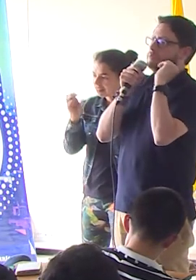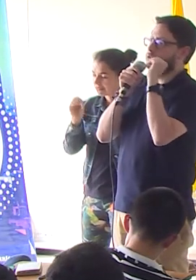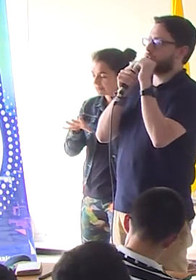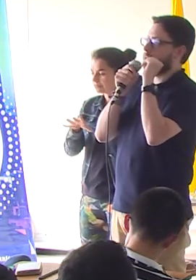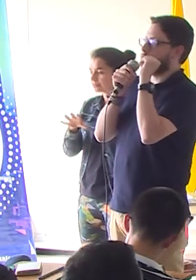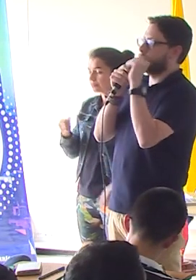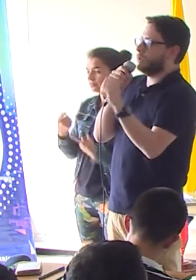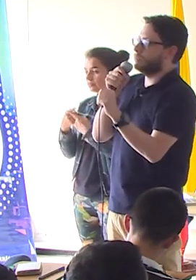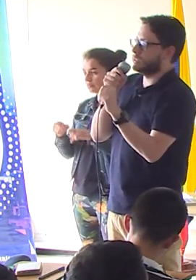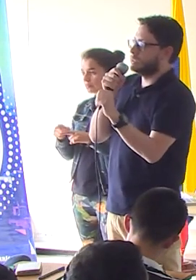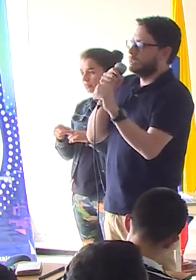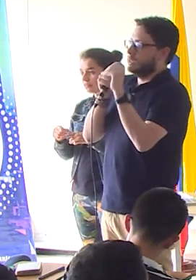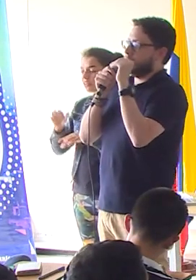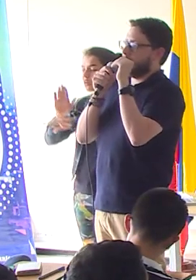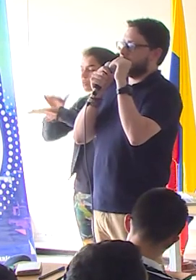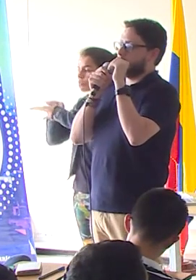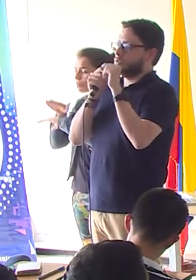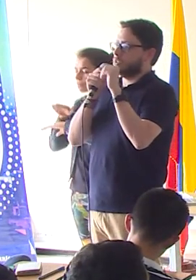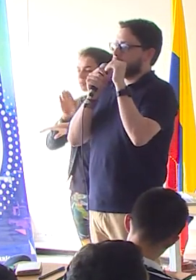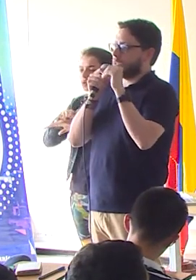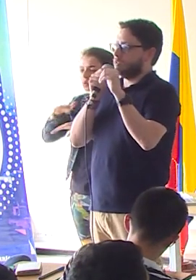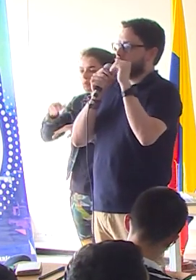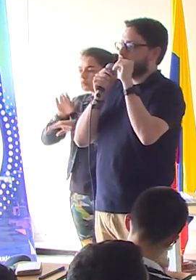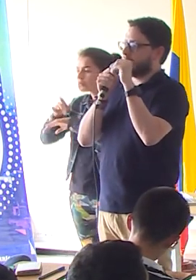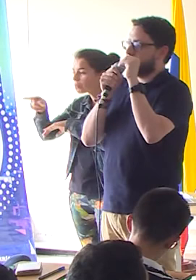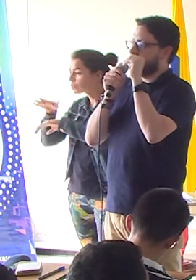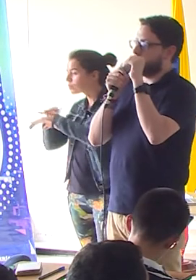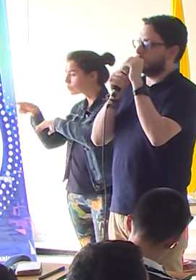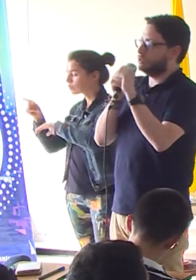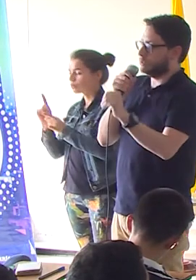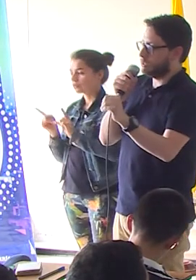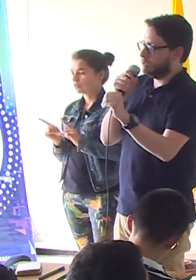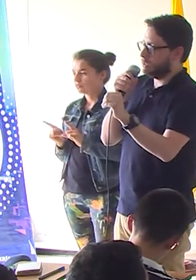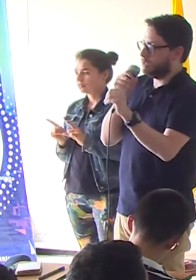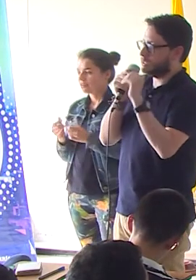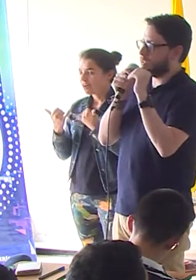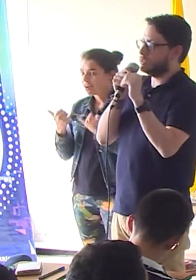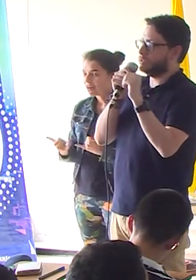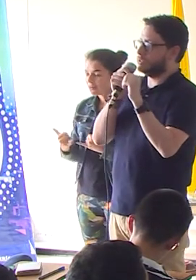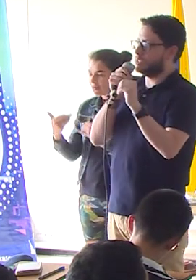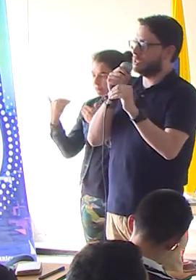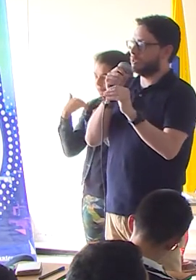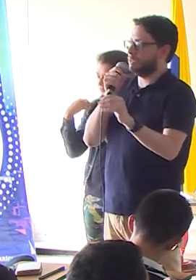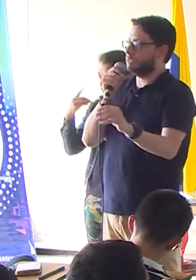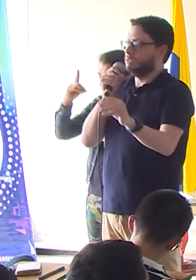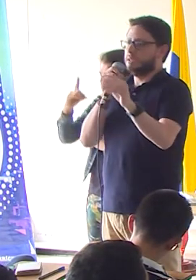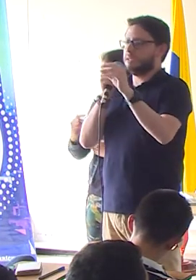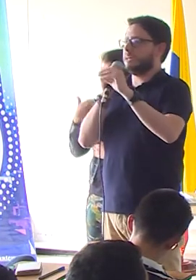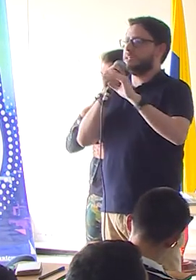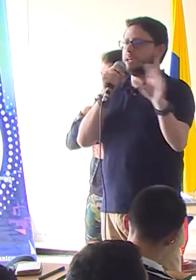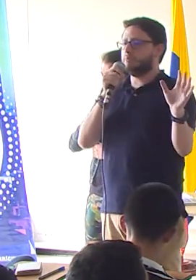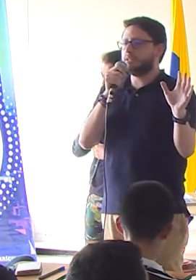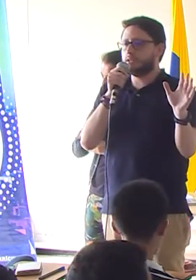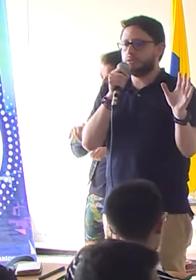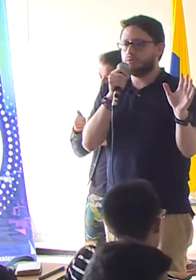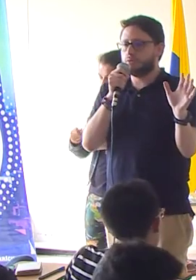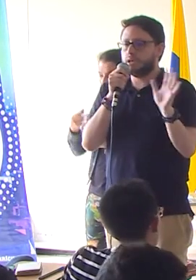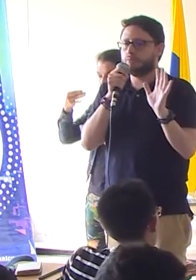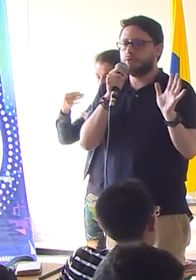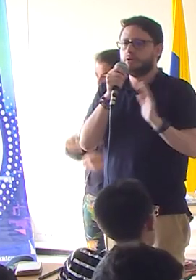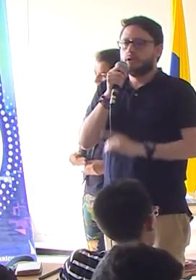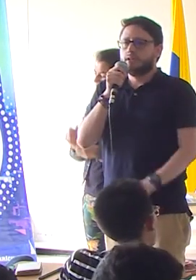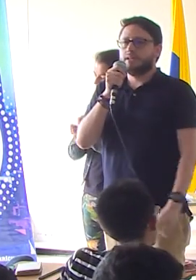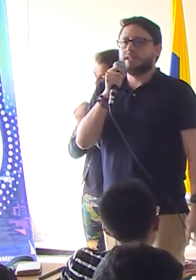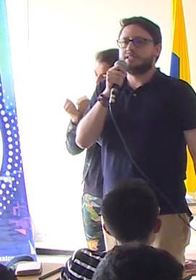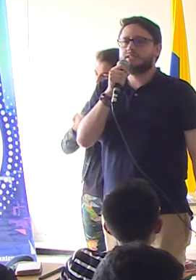en buscar culpables la cuestión está en tomar decisiones y esas decisiones tienen que ver radicalmente con un